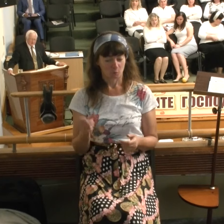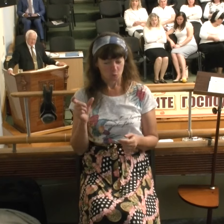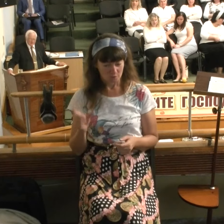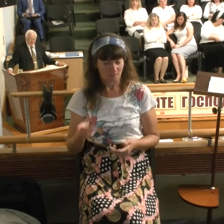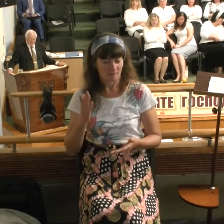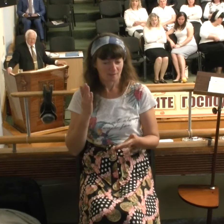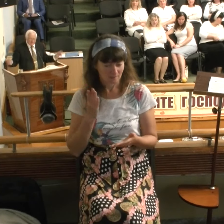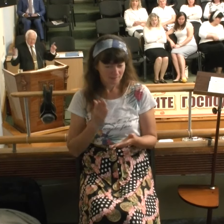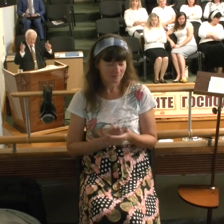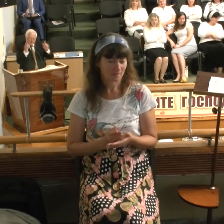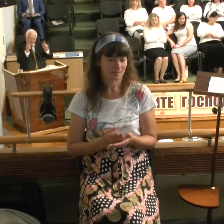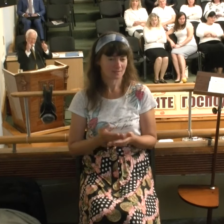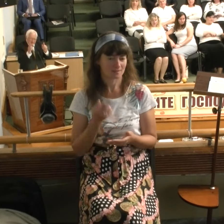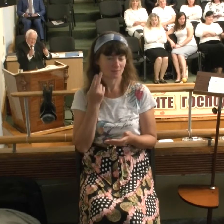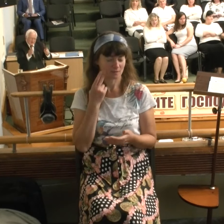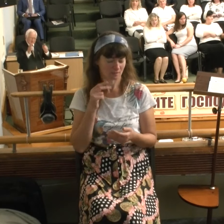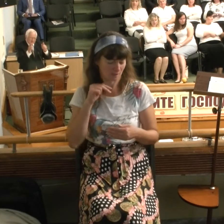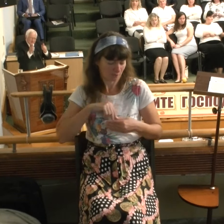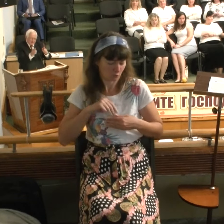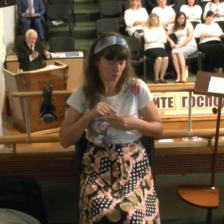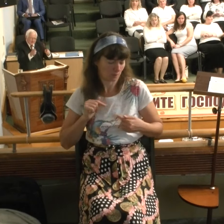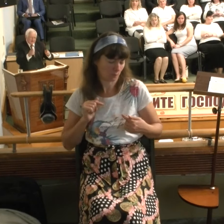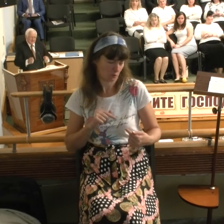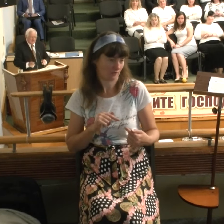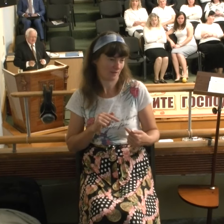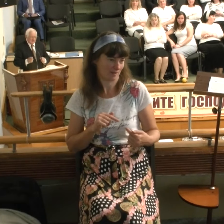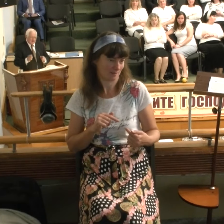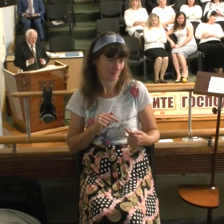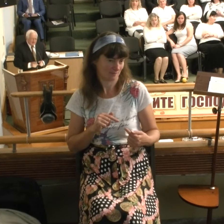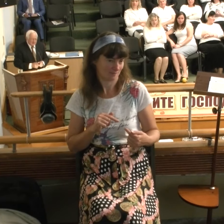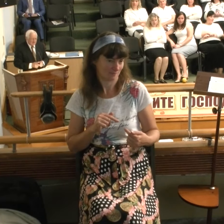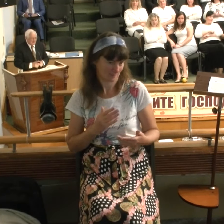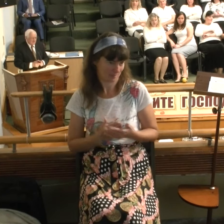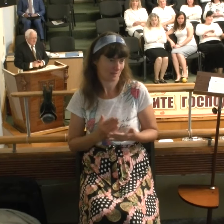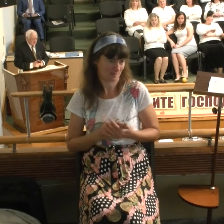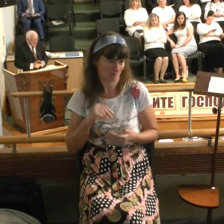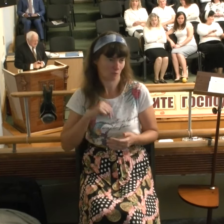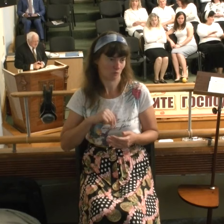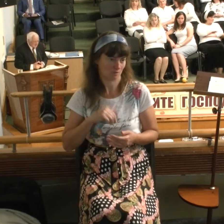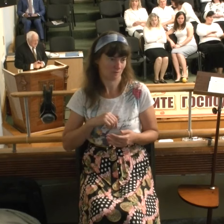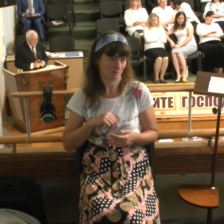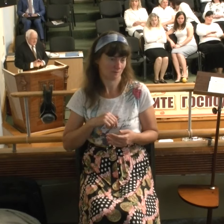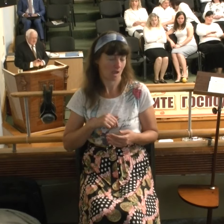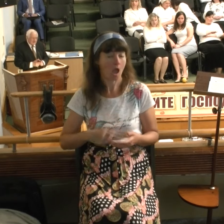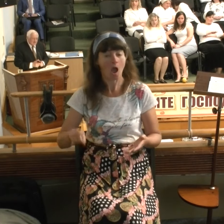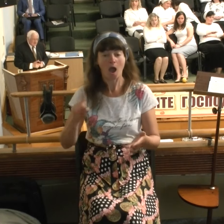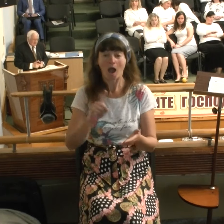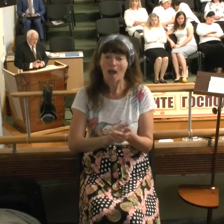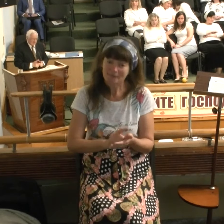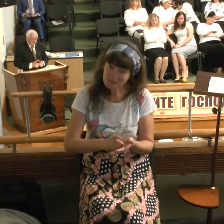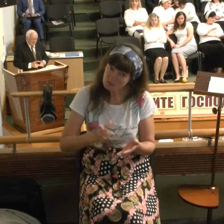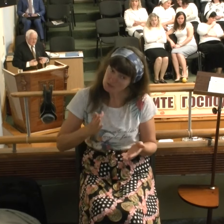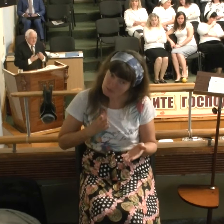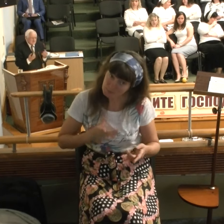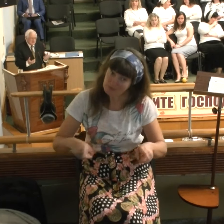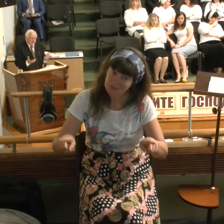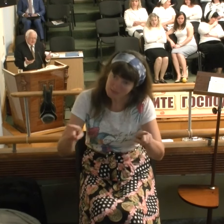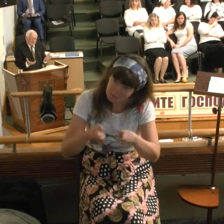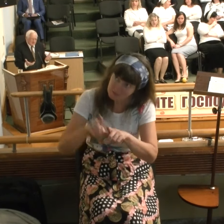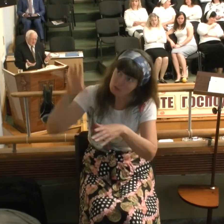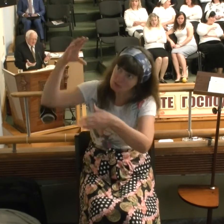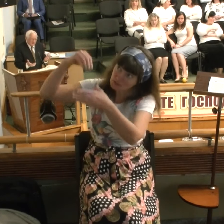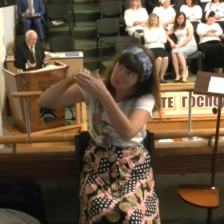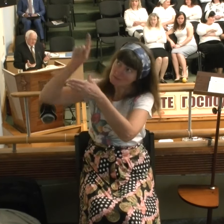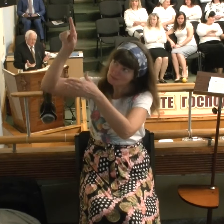Братья и сестры, у нас должны быть те же чувствования, какие во Христе Иисусе. Они должны